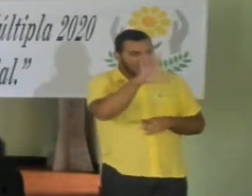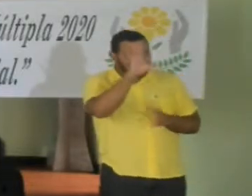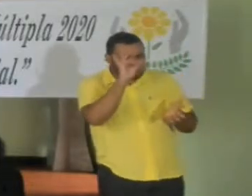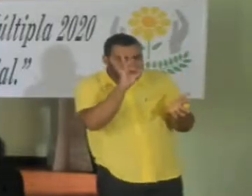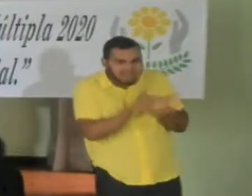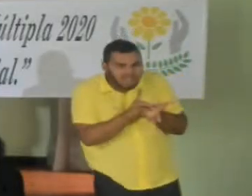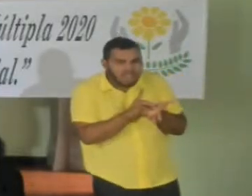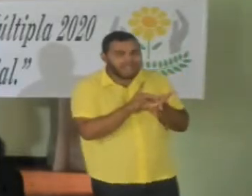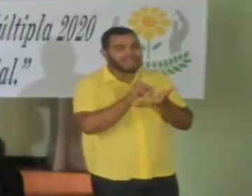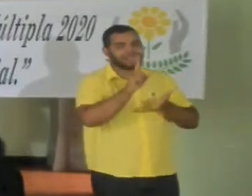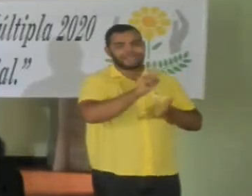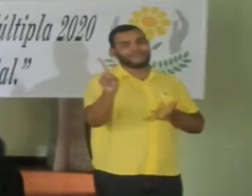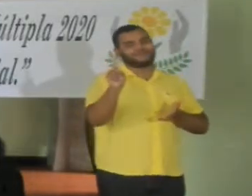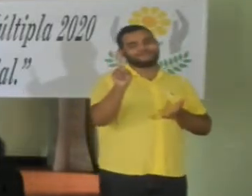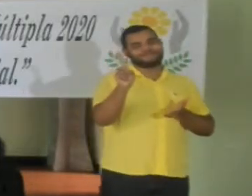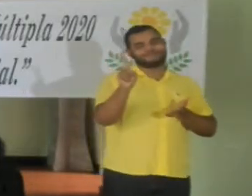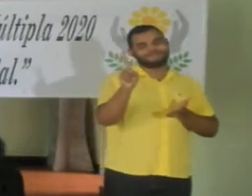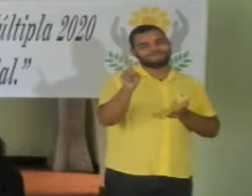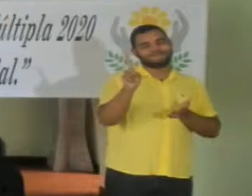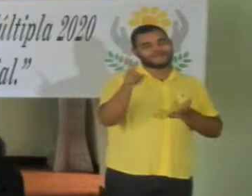garantias de nada.